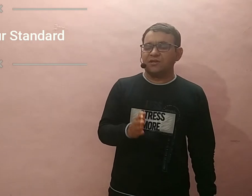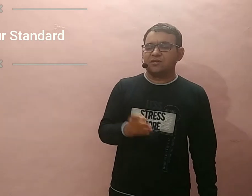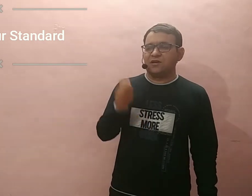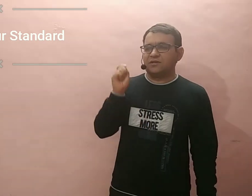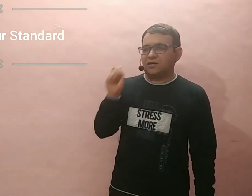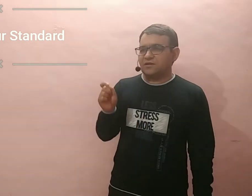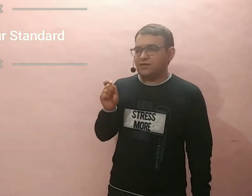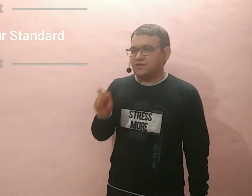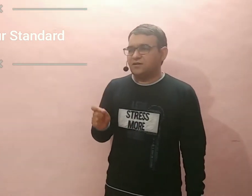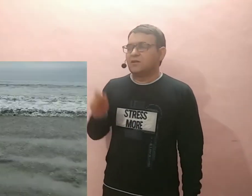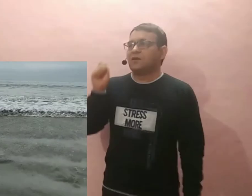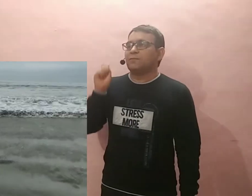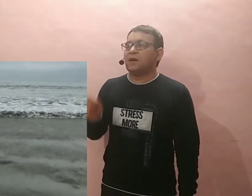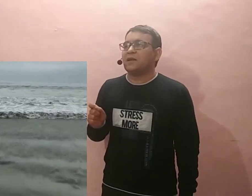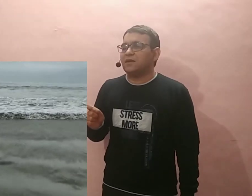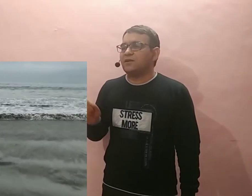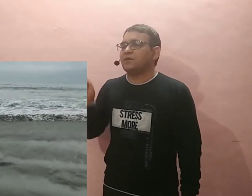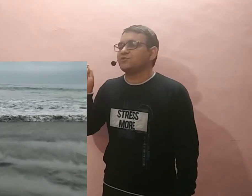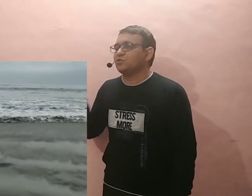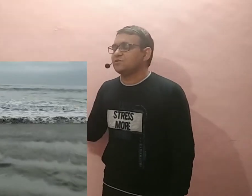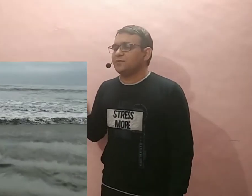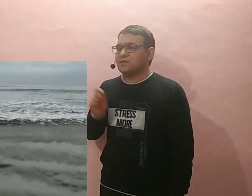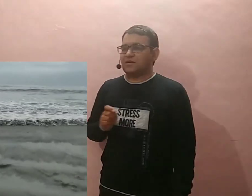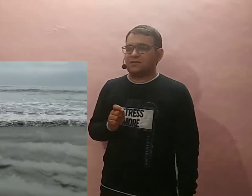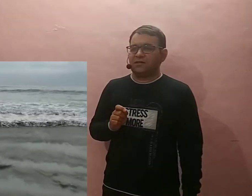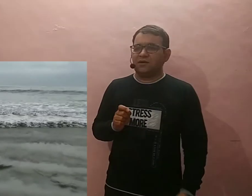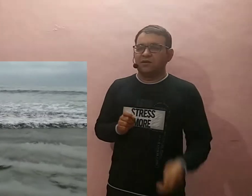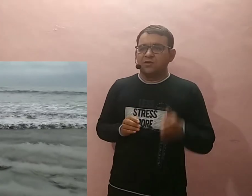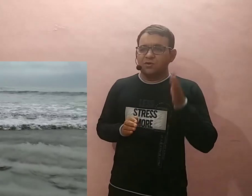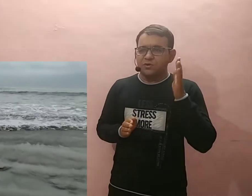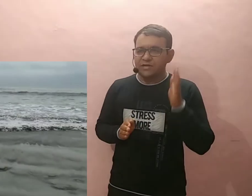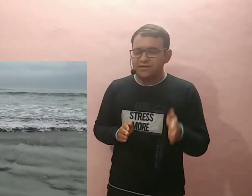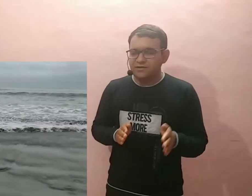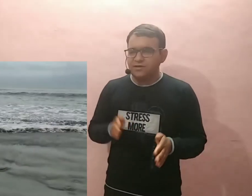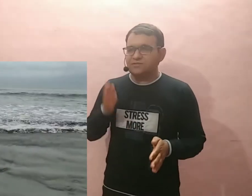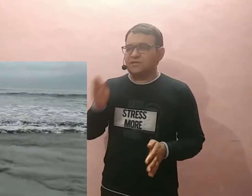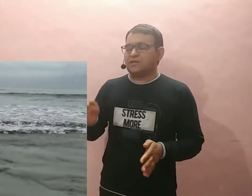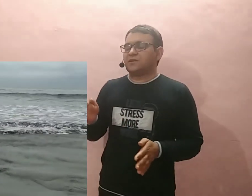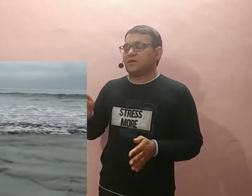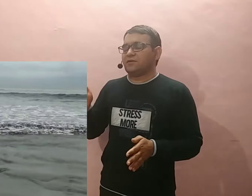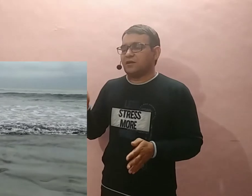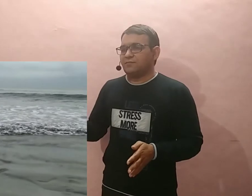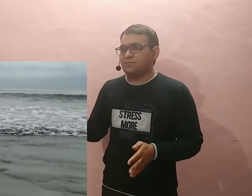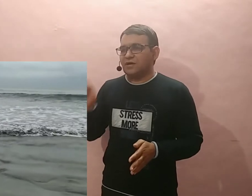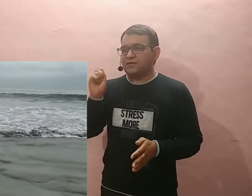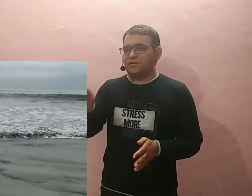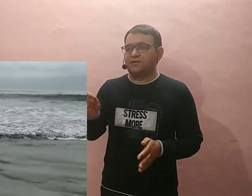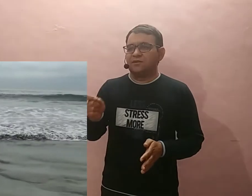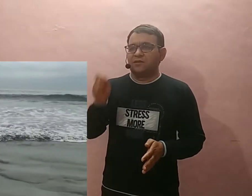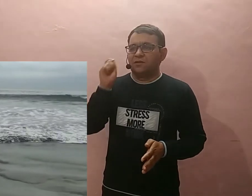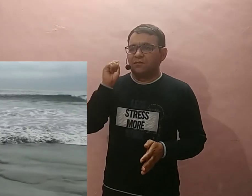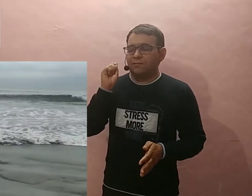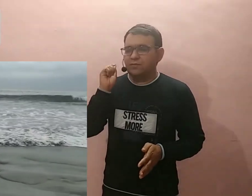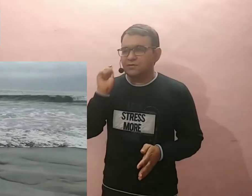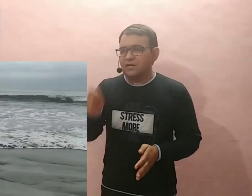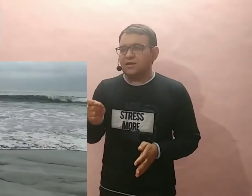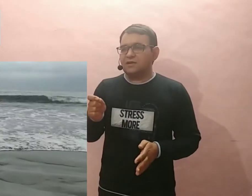का टारगेट 12 घंटे 24 मिनट रखा था और कैटलिना चैनल का टाइम टारगेट 11